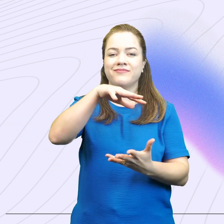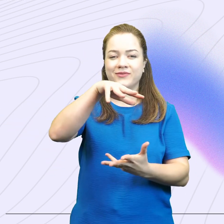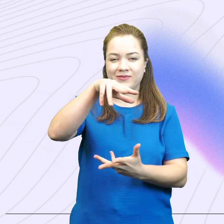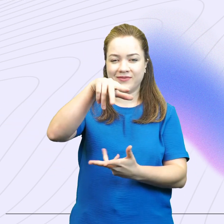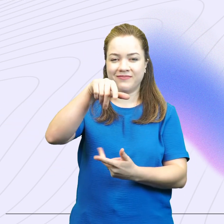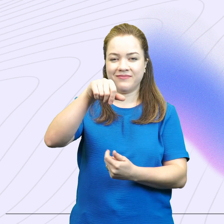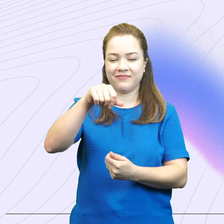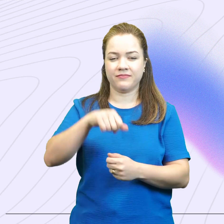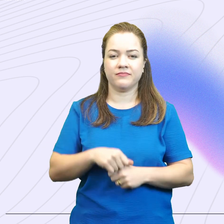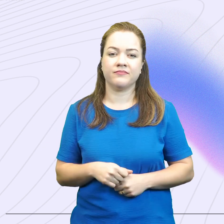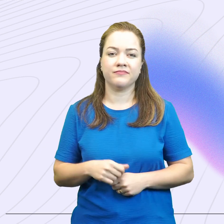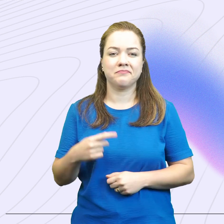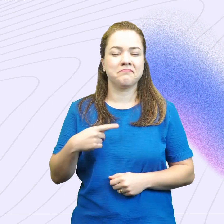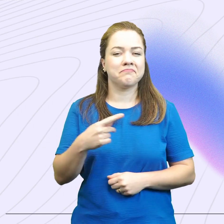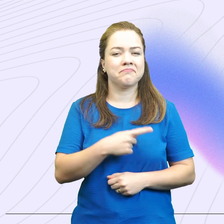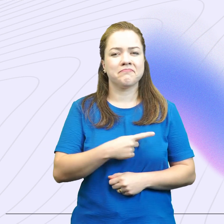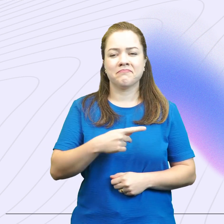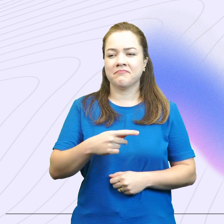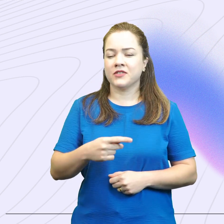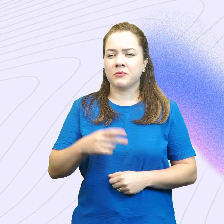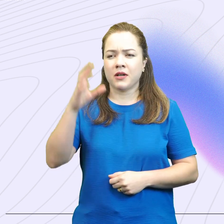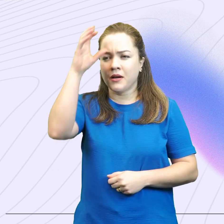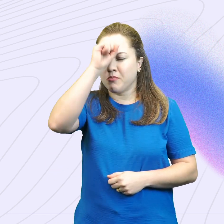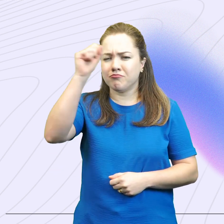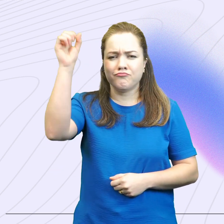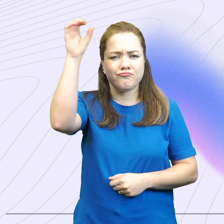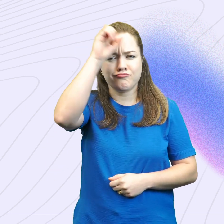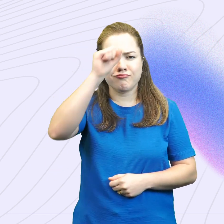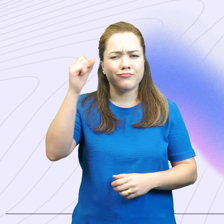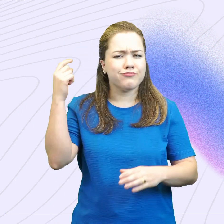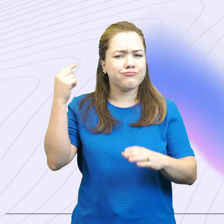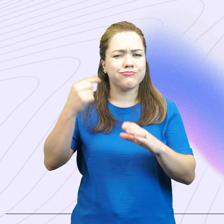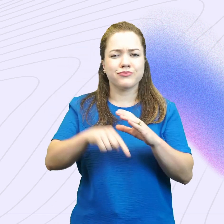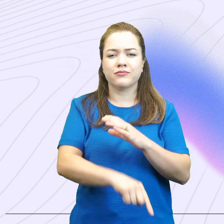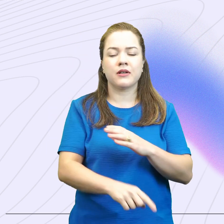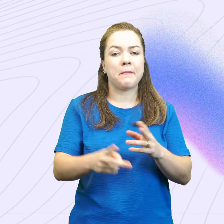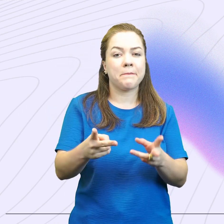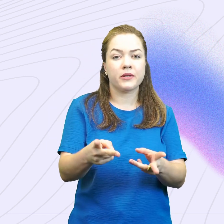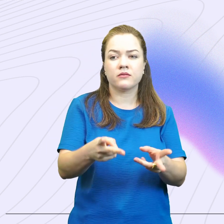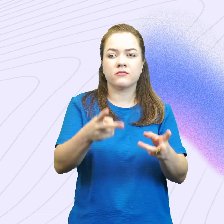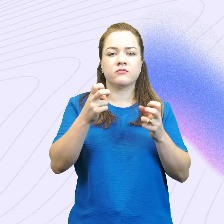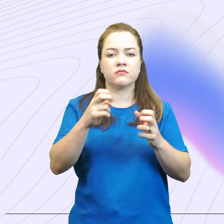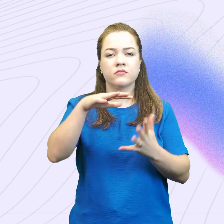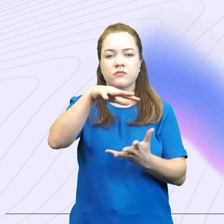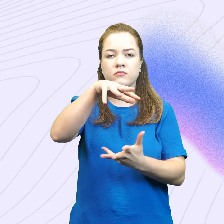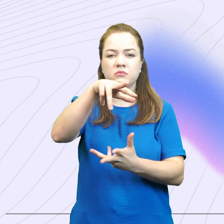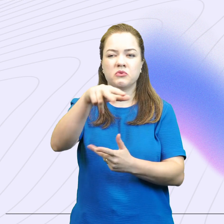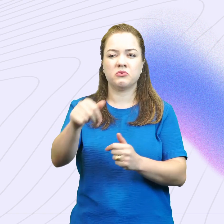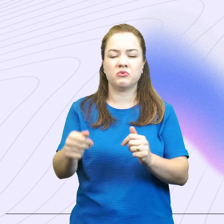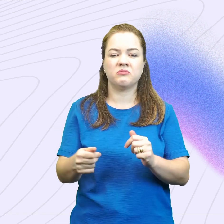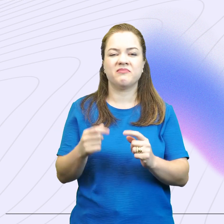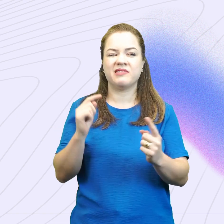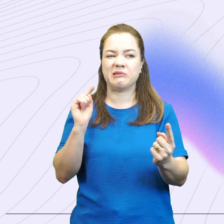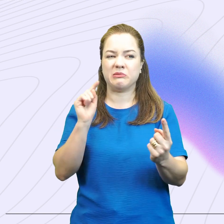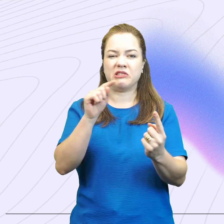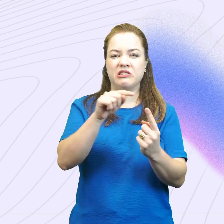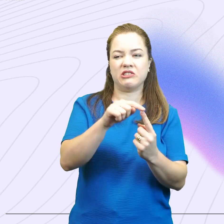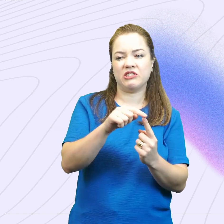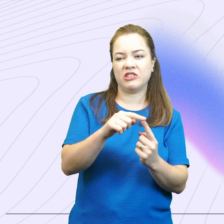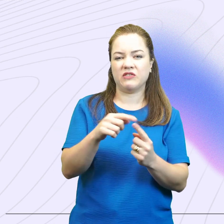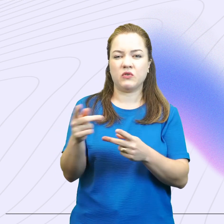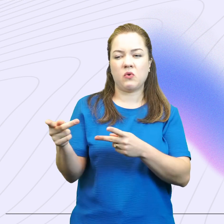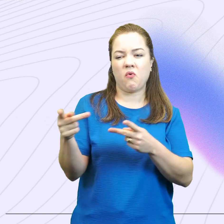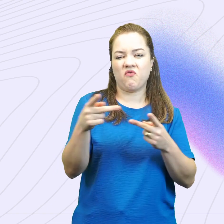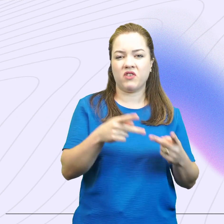E estamos sendo muito edificados, percebendo propostas que o mundo, propostas que Satanás,